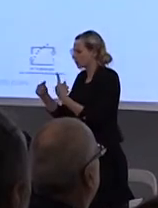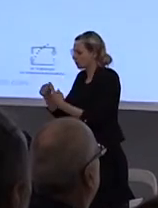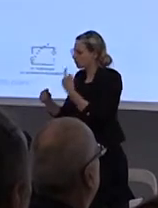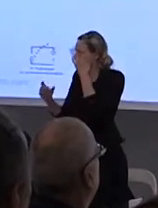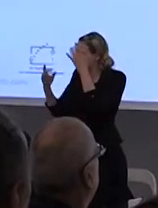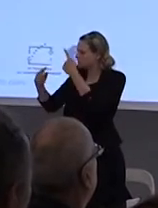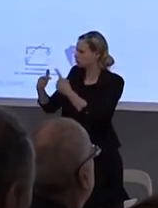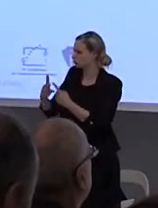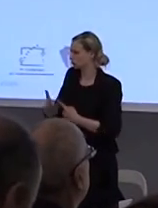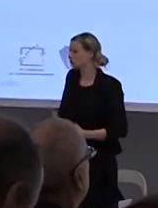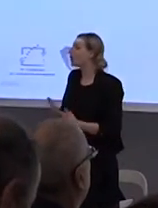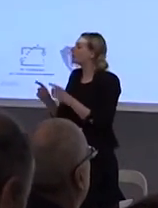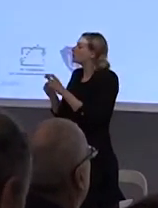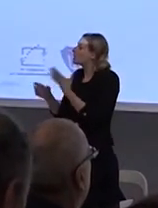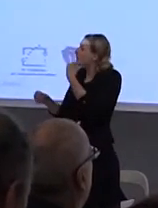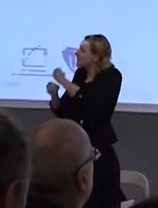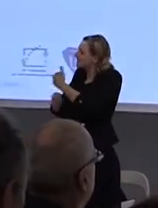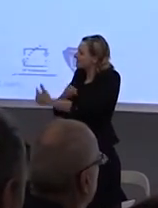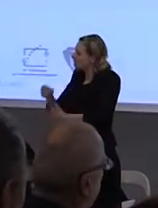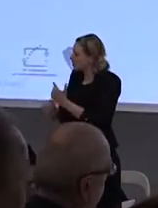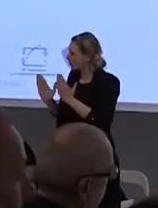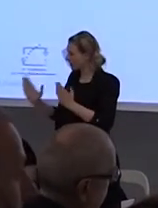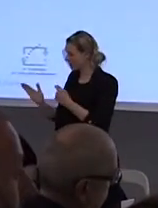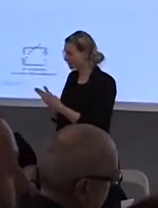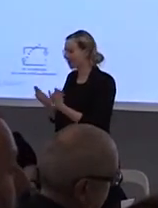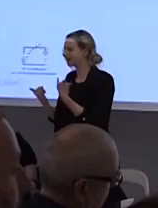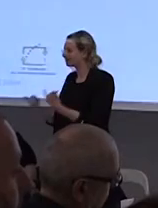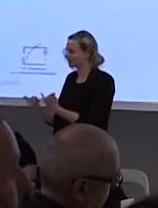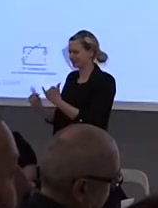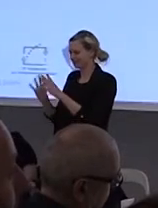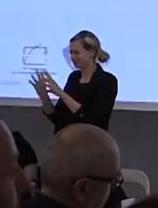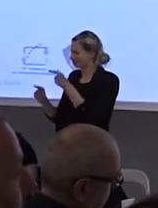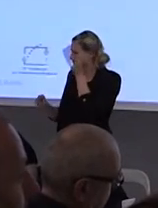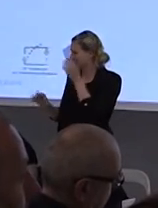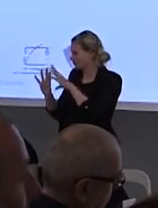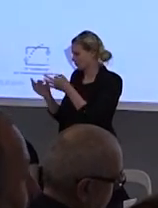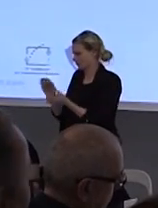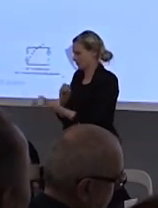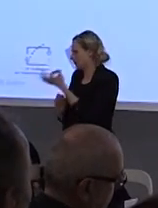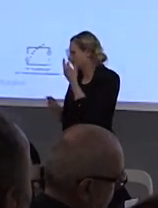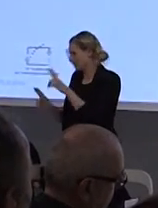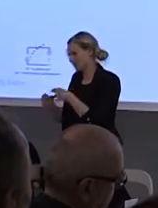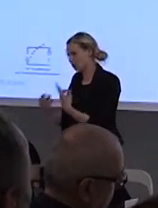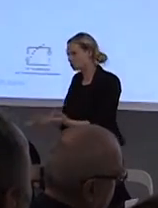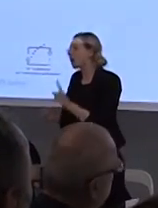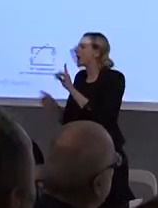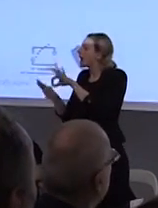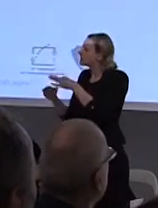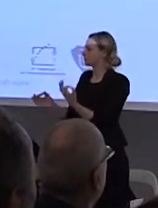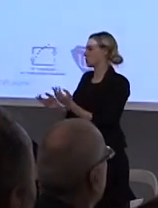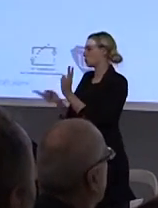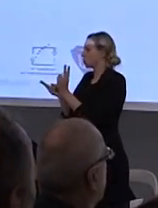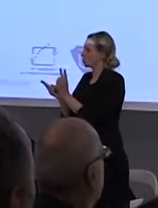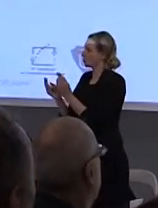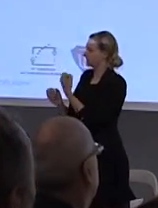za ty 2 roky vytvořili pro to, aby se z té novely školského zákona staly spíše ty příležitosti